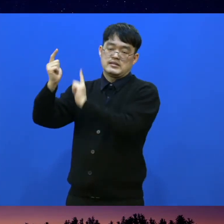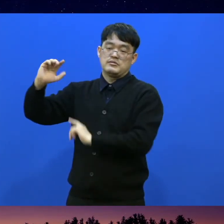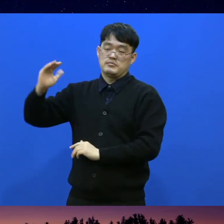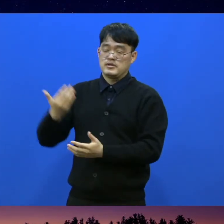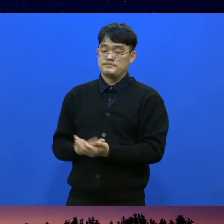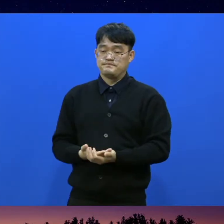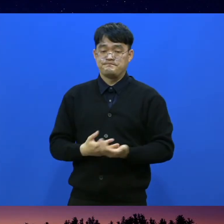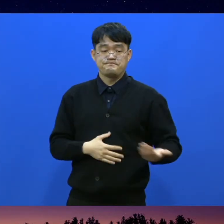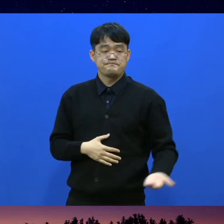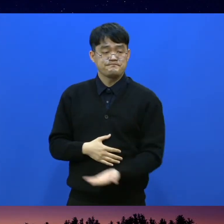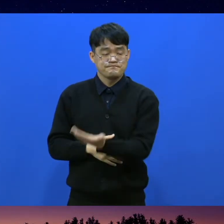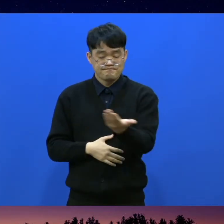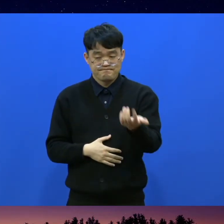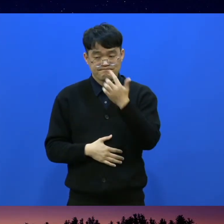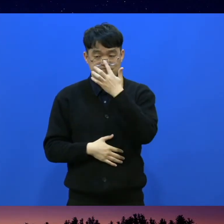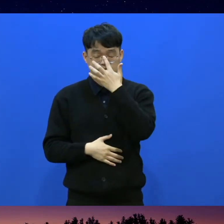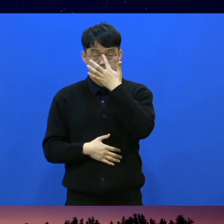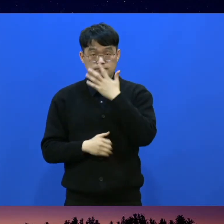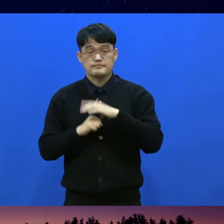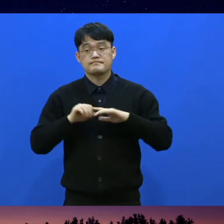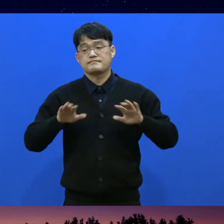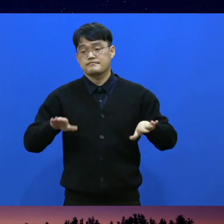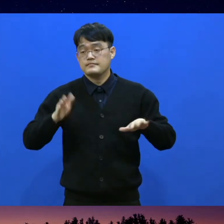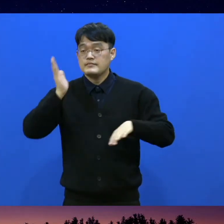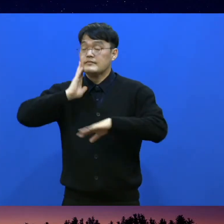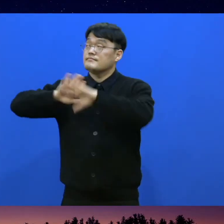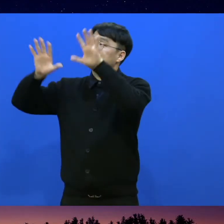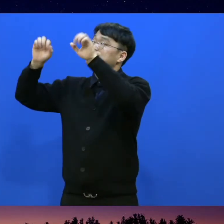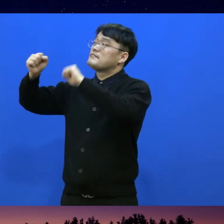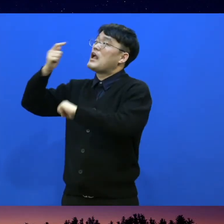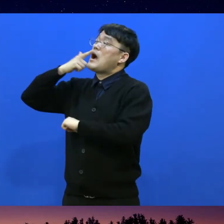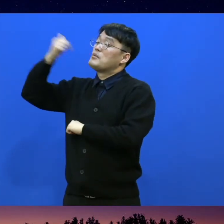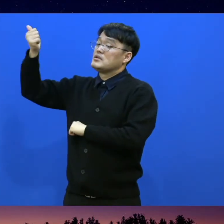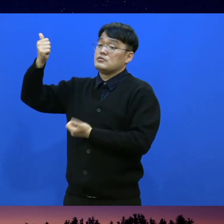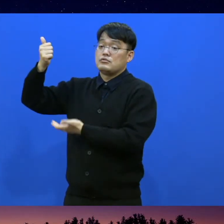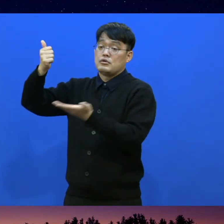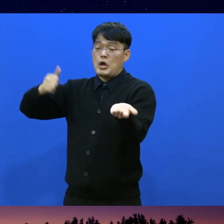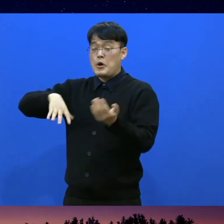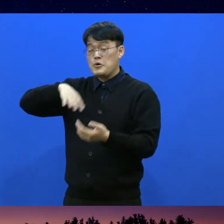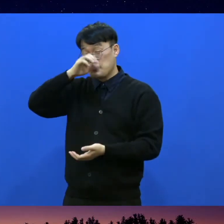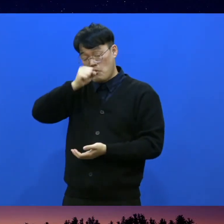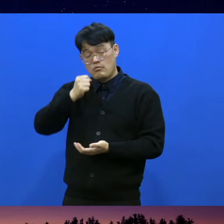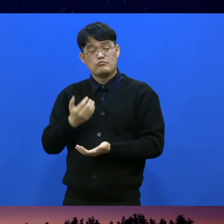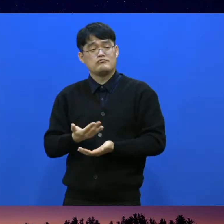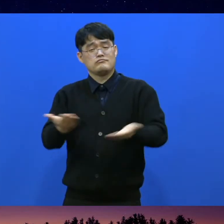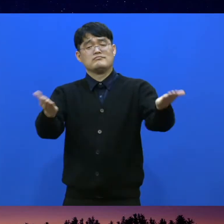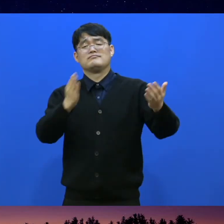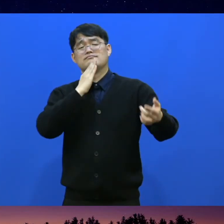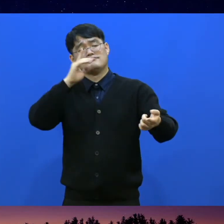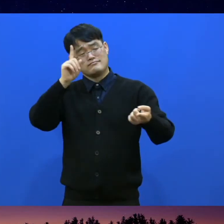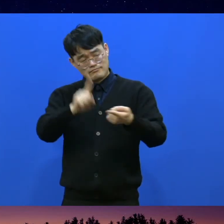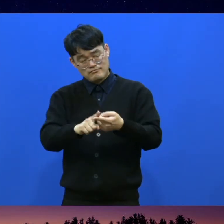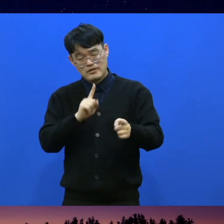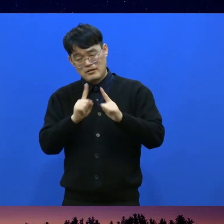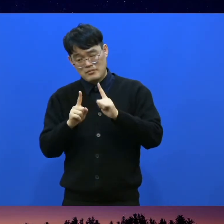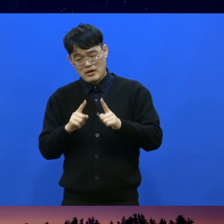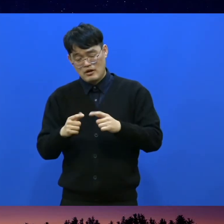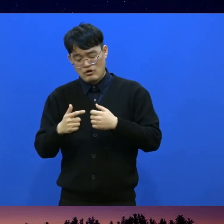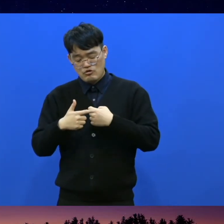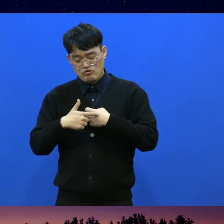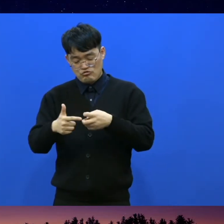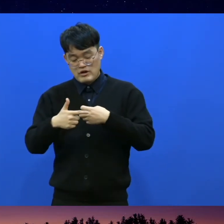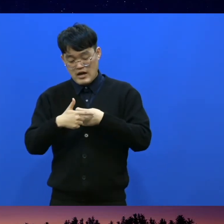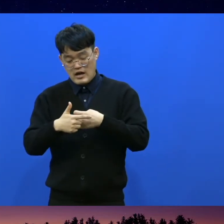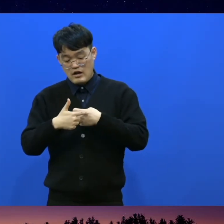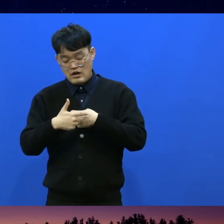그리고 오늘 이게 하늘에 계신 너희 아버지께 너에게 좋은 것을 주지 않겠느냐라고 하는 이 말씀을 누가 보면 뭐라고 해서 성령을